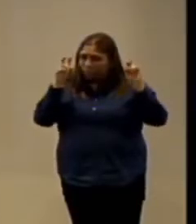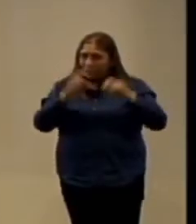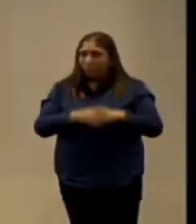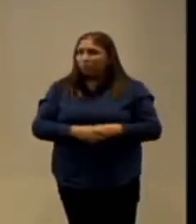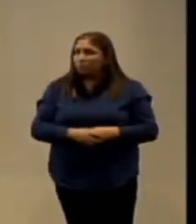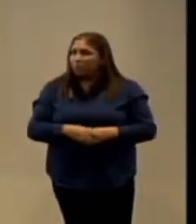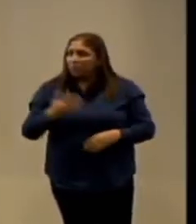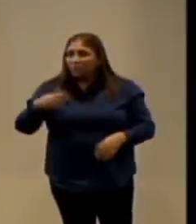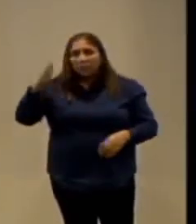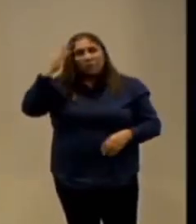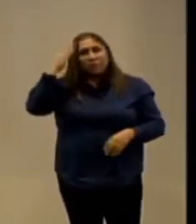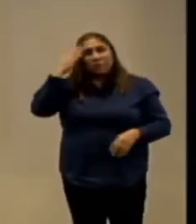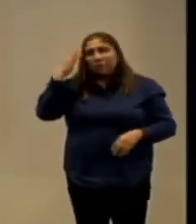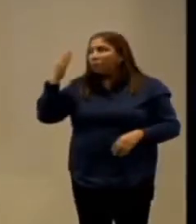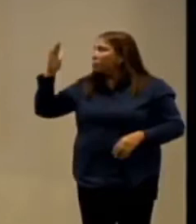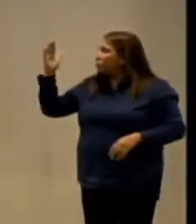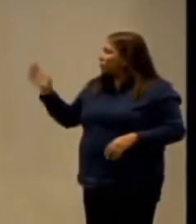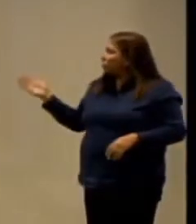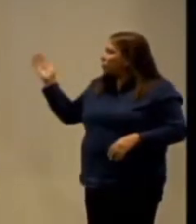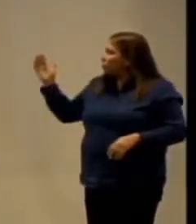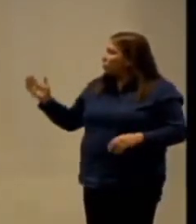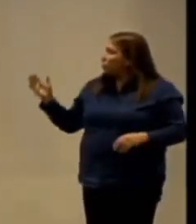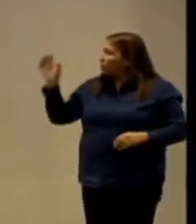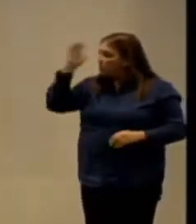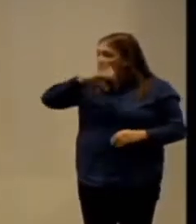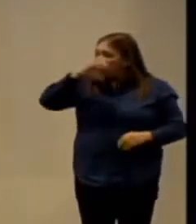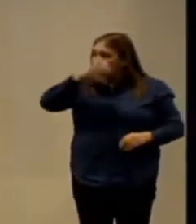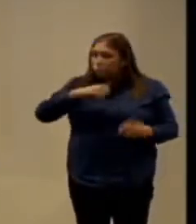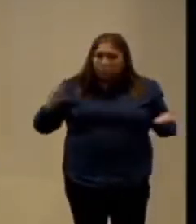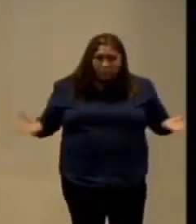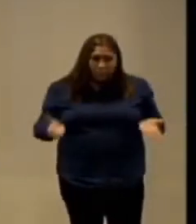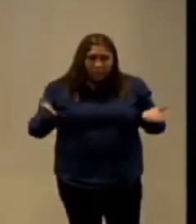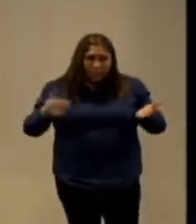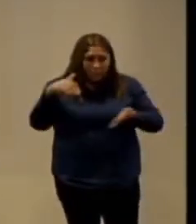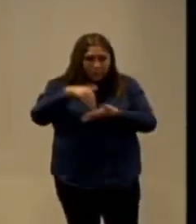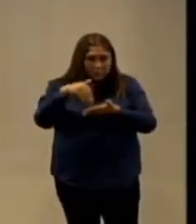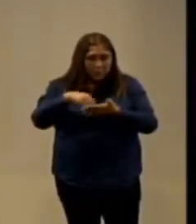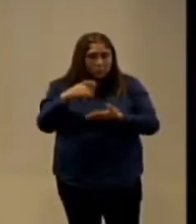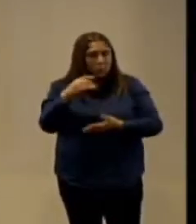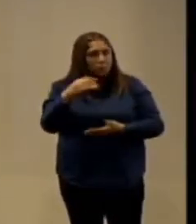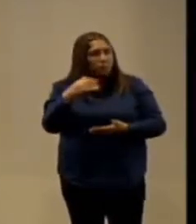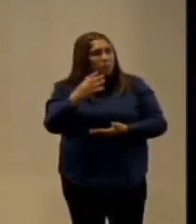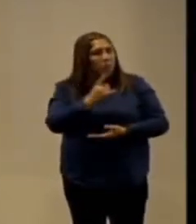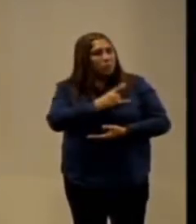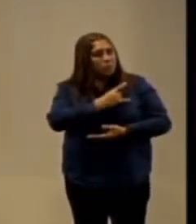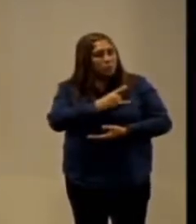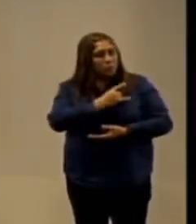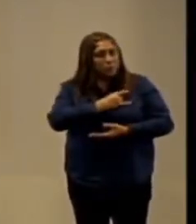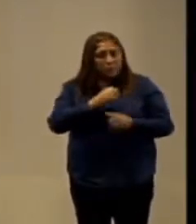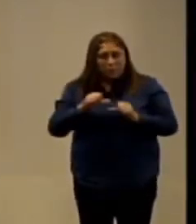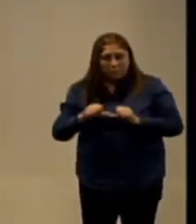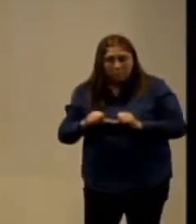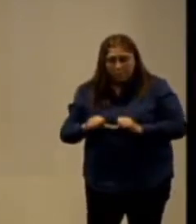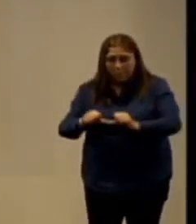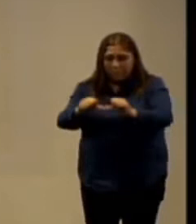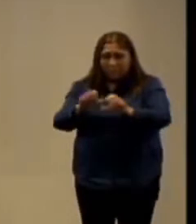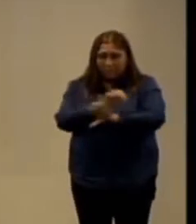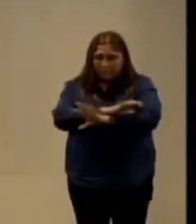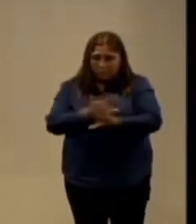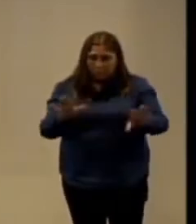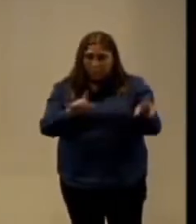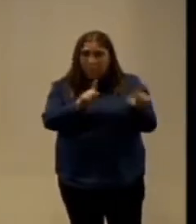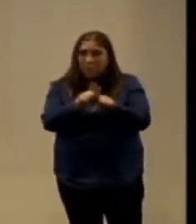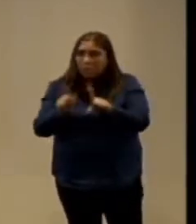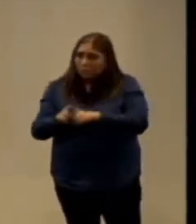Entonces ya sabemos que PRONAVEC busca generar acceso a educación superior, permanencia, culminación. Además